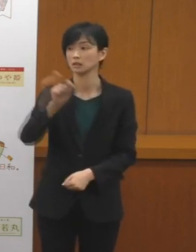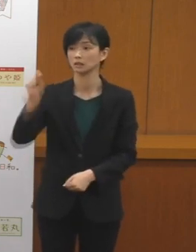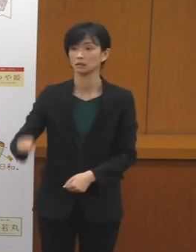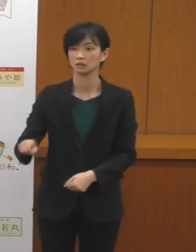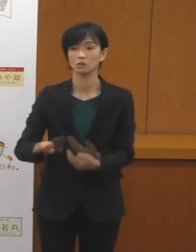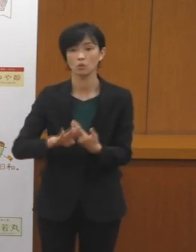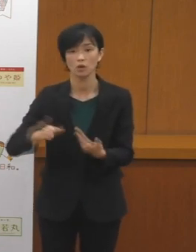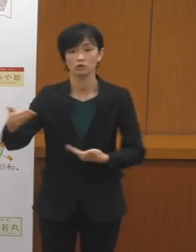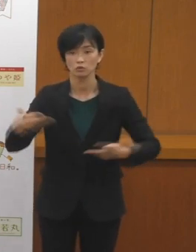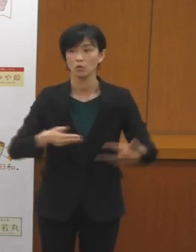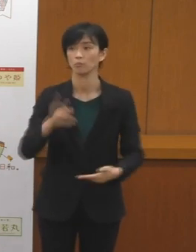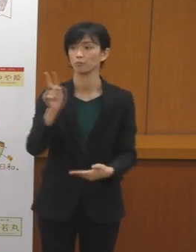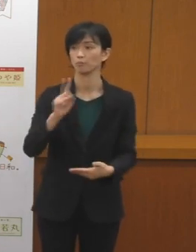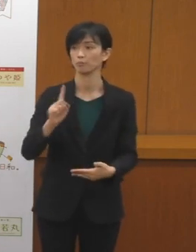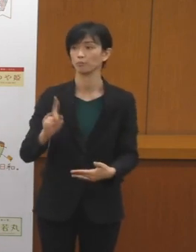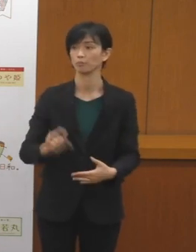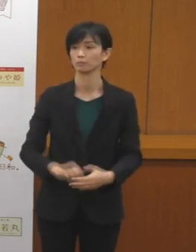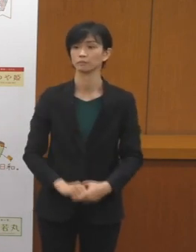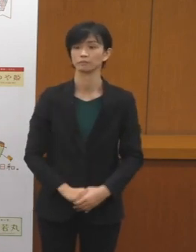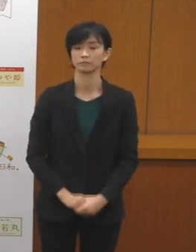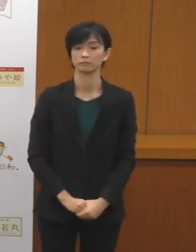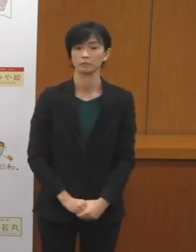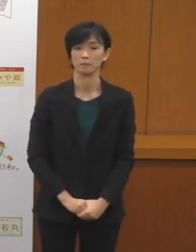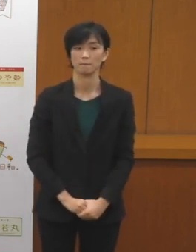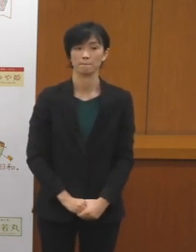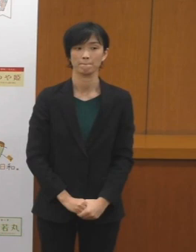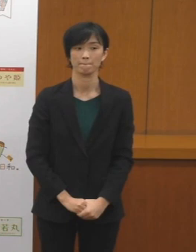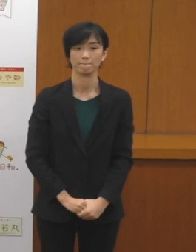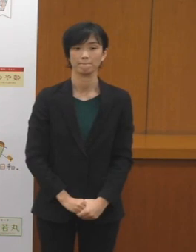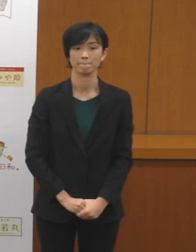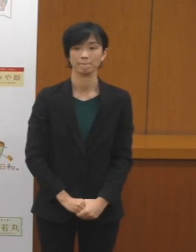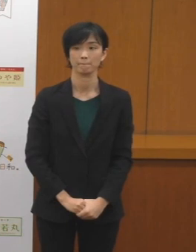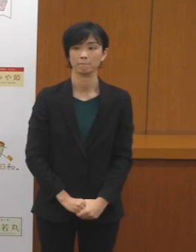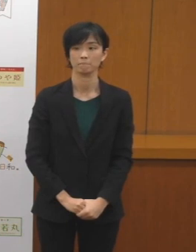記者の皆様からご質問がありましたらお願いいたします